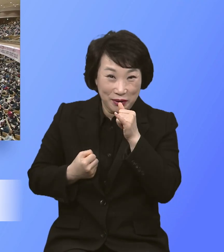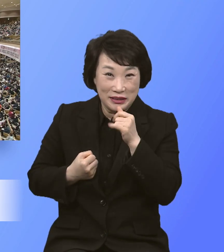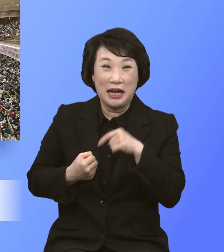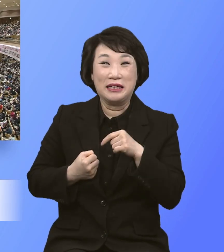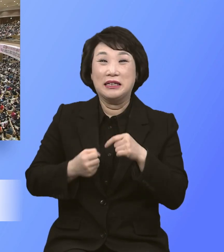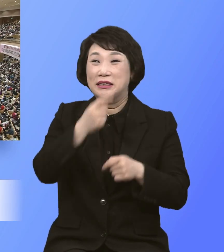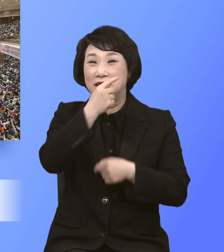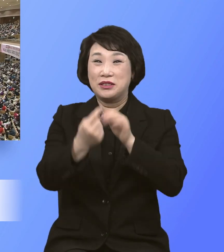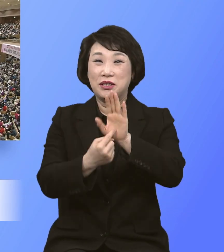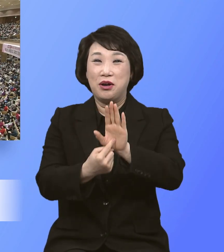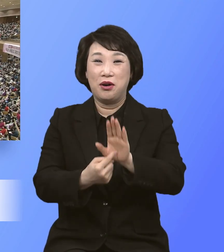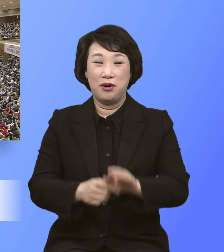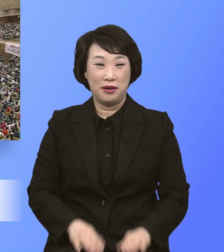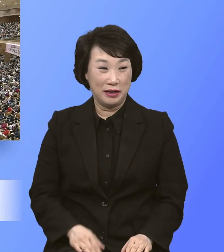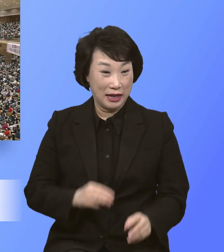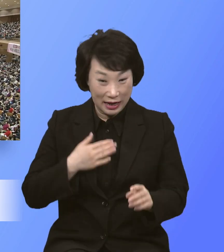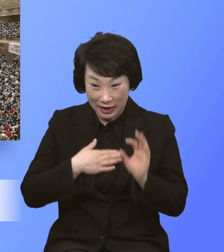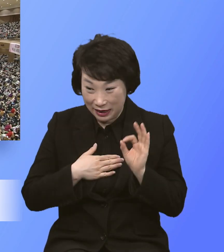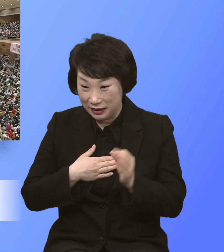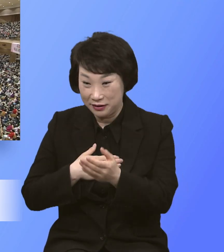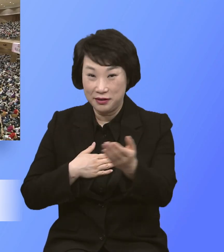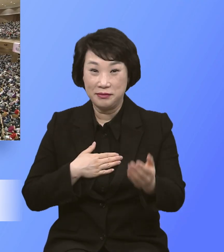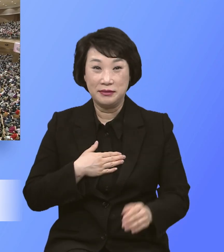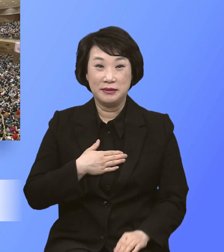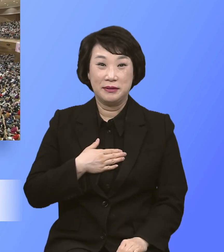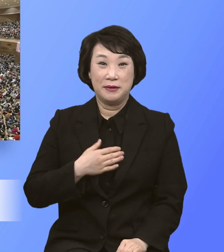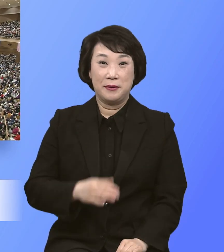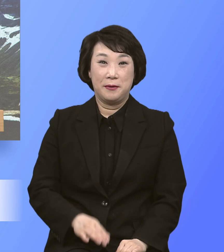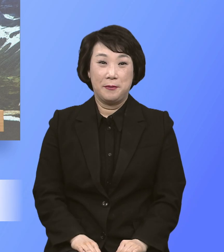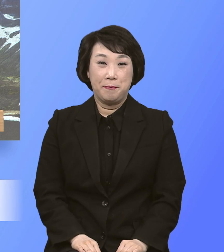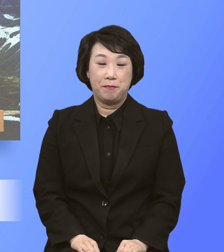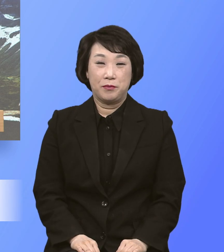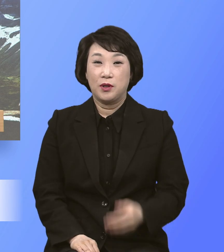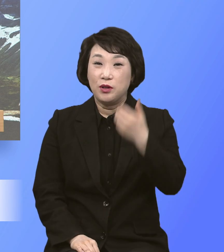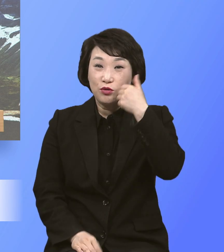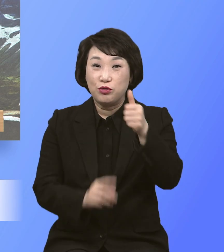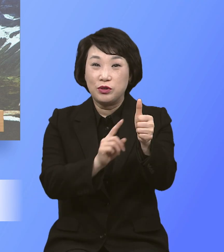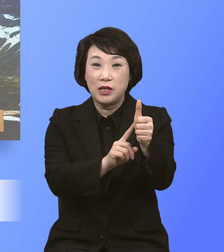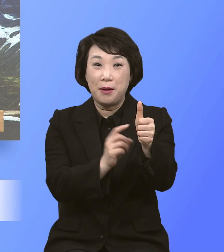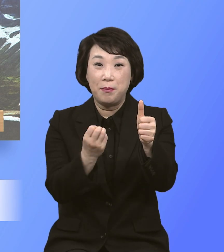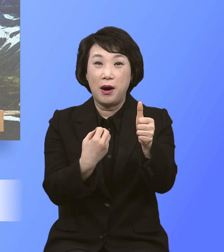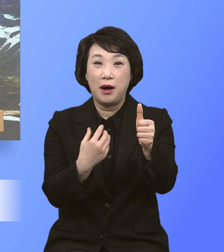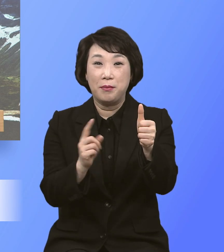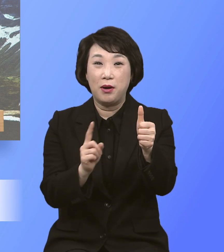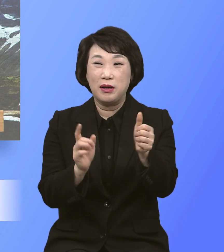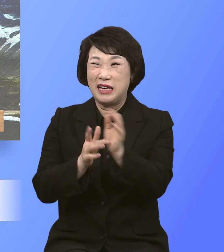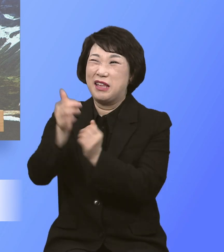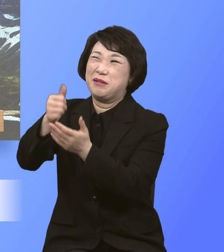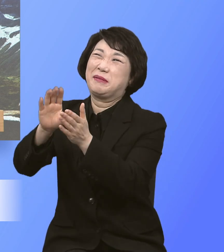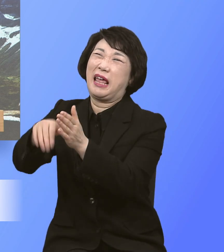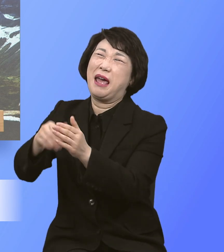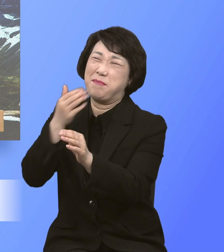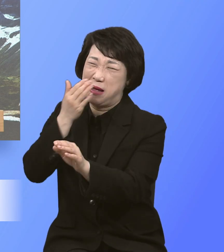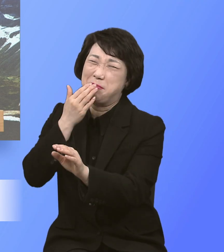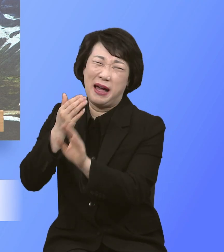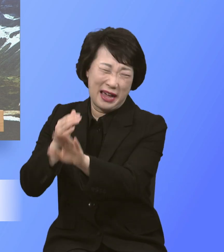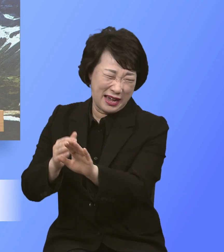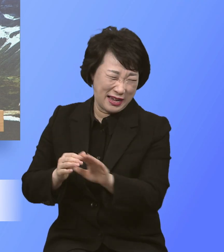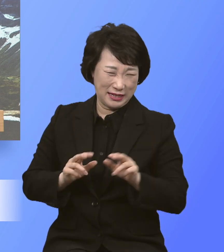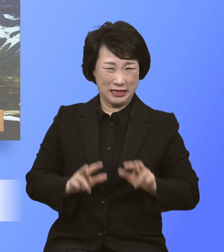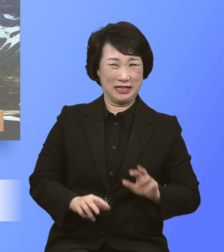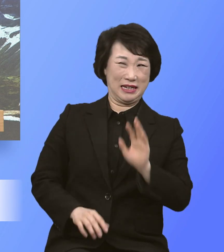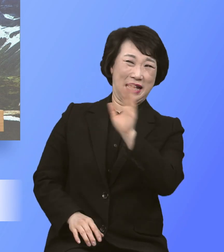말. 이해가 됩니까? 어떤 사람은 예수님 시대나 그런 사건이